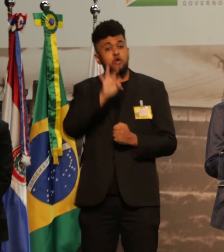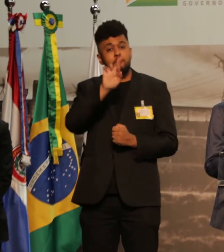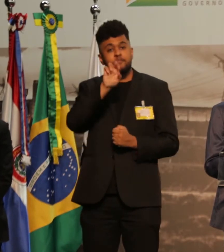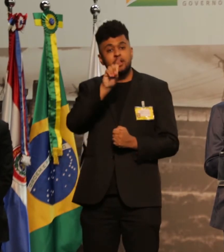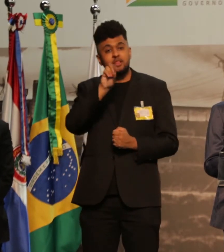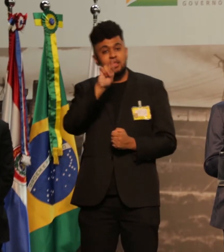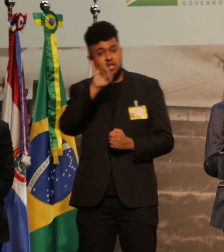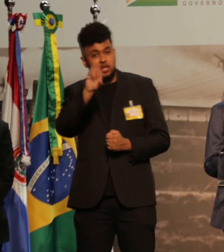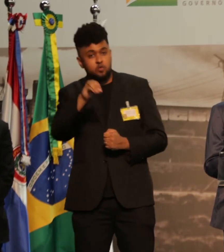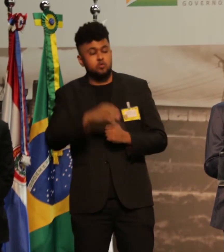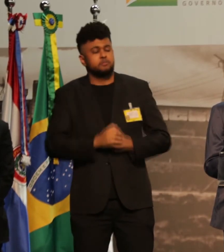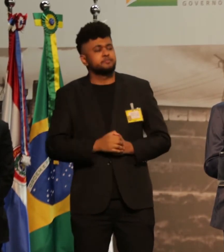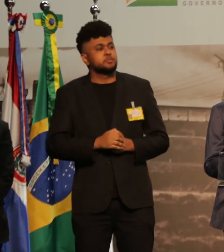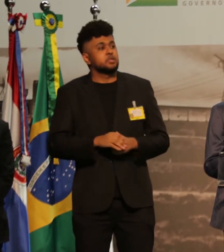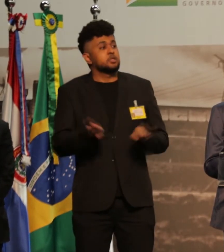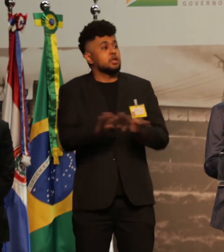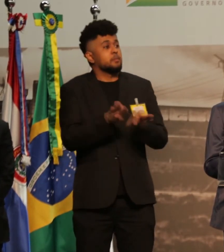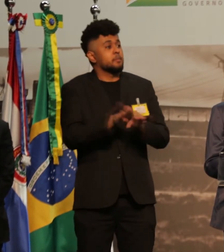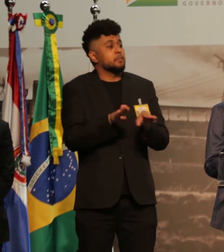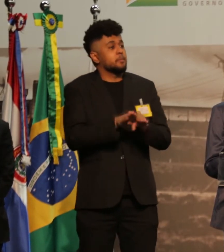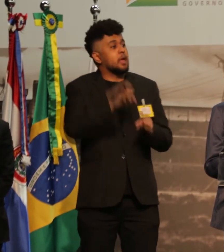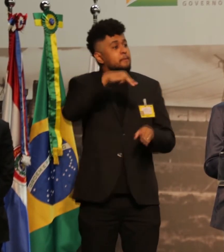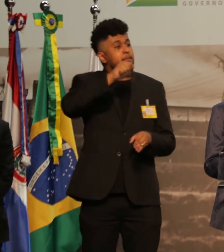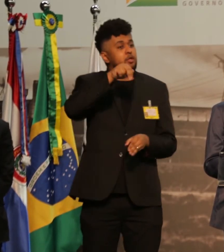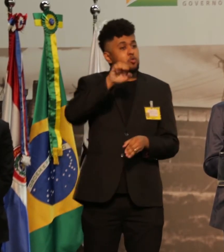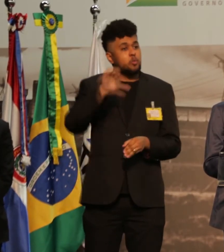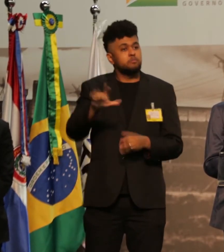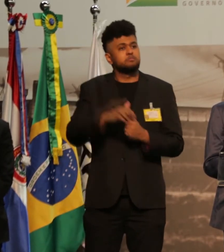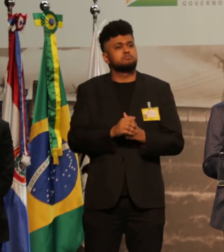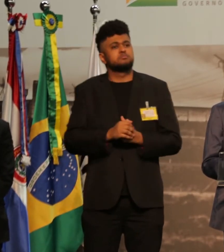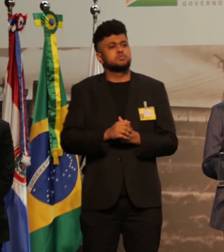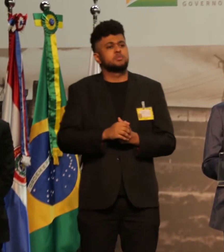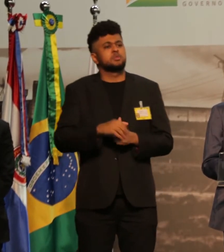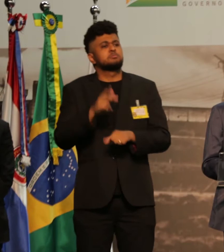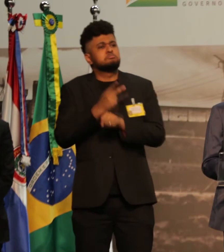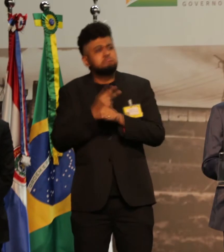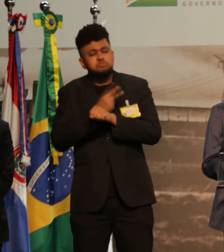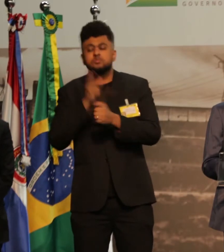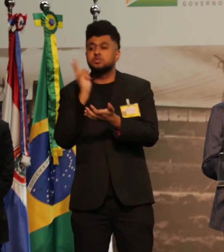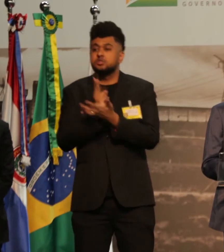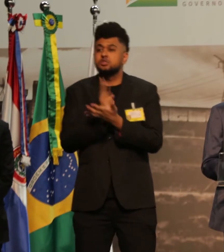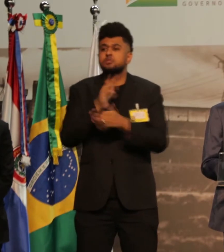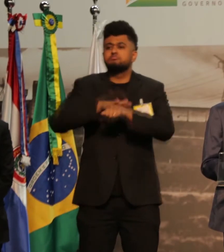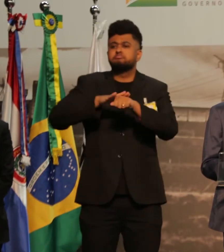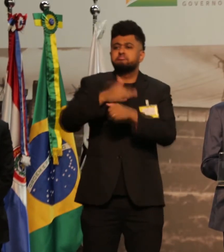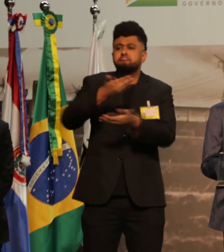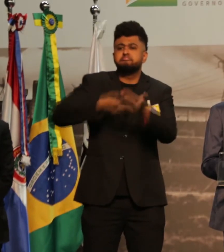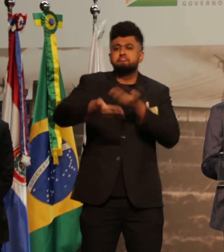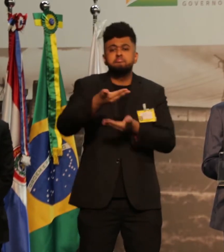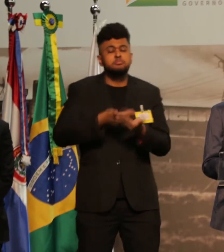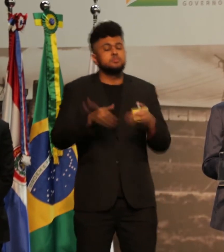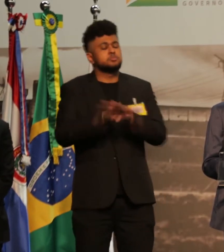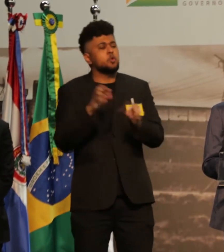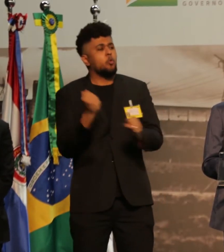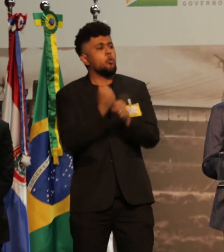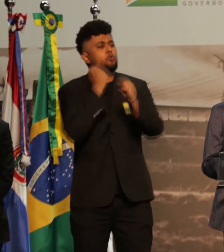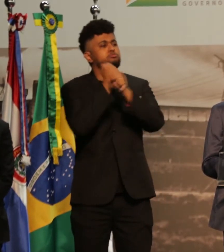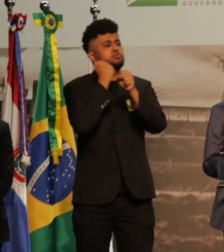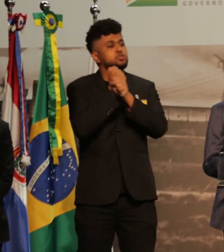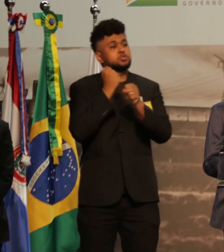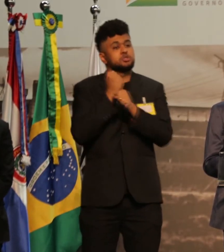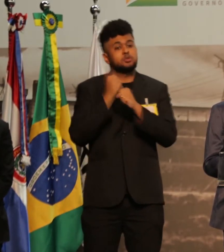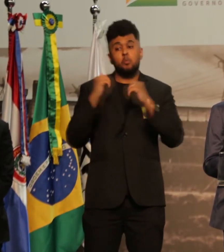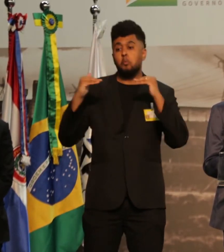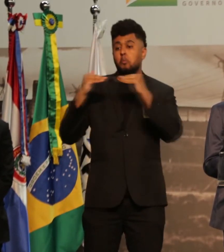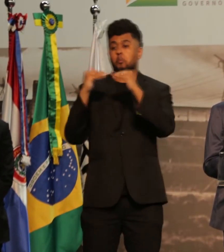Frederico Gonzalez, o atual embaixador Manuel Cáceres, pela busca permanente de convergência, construção de